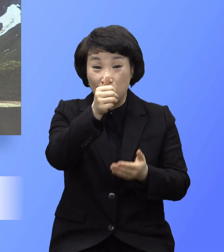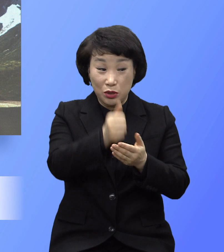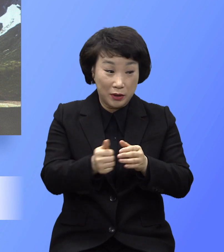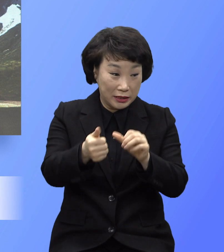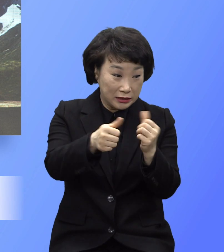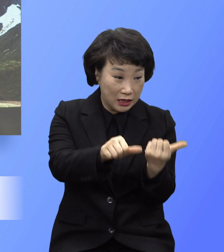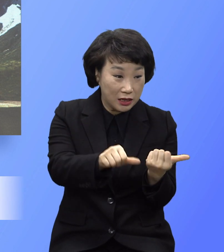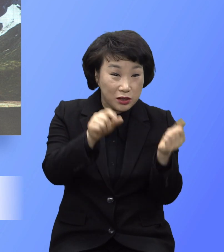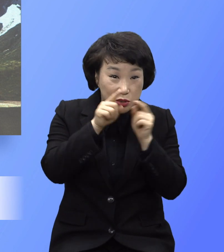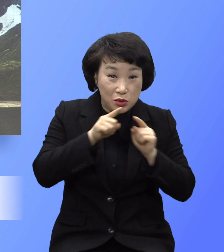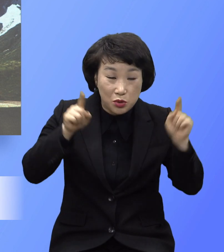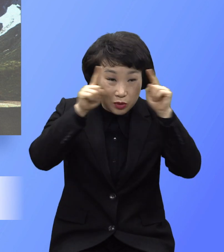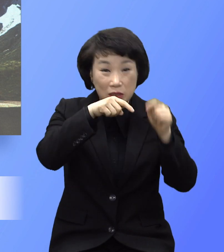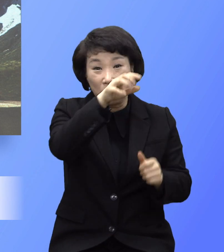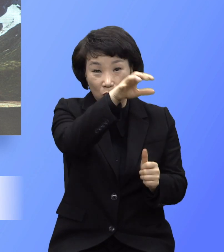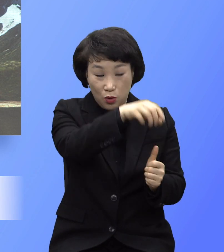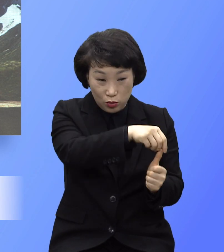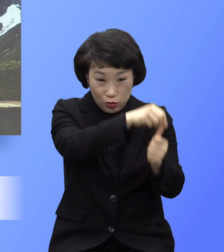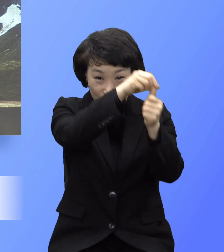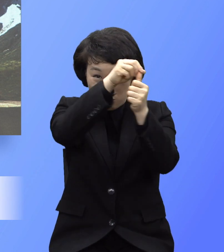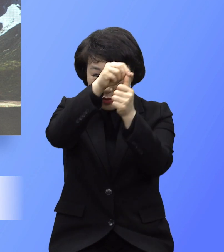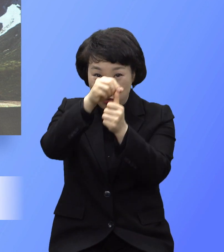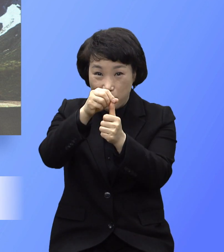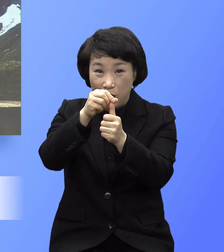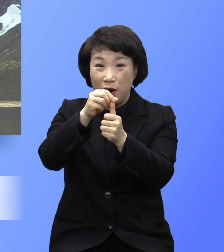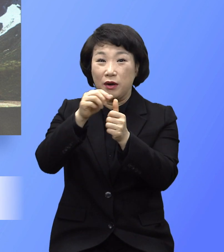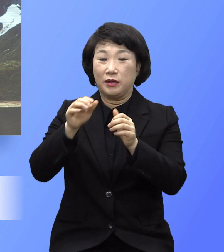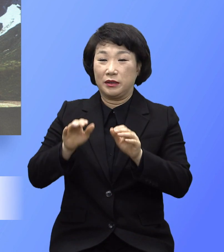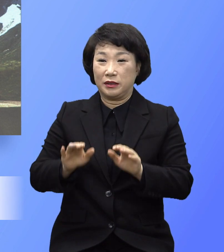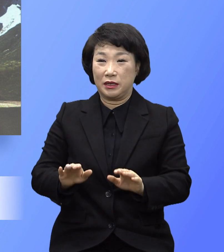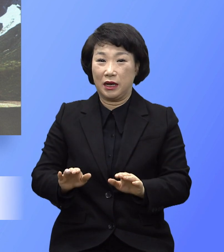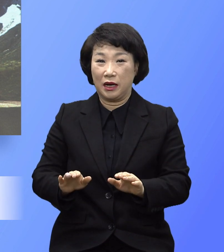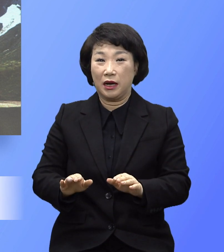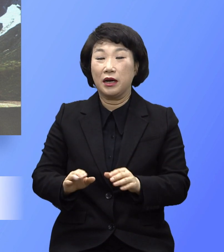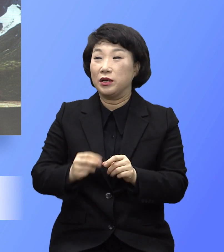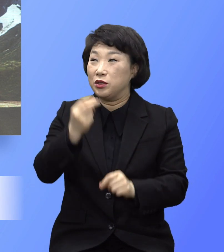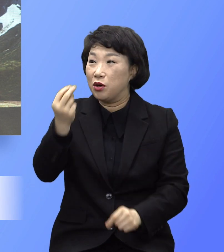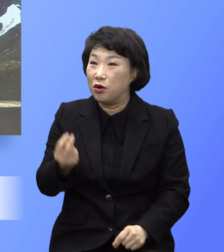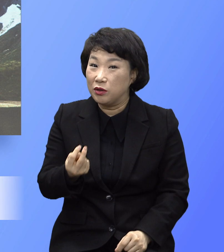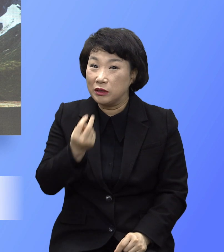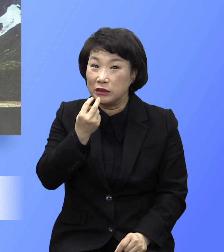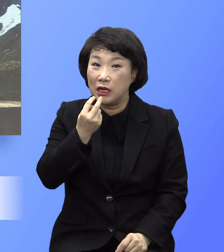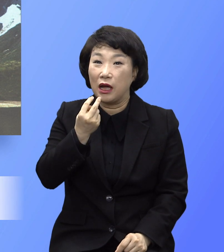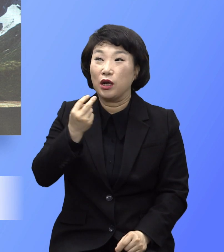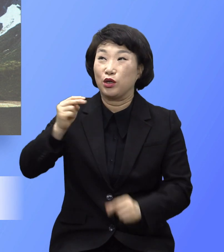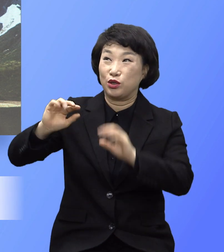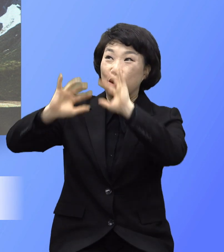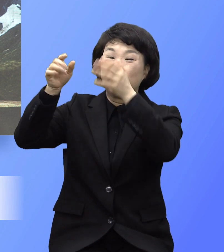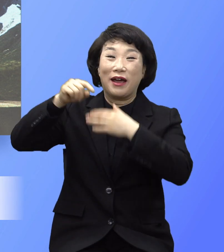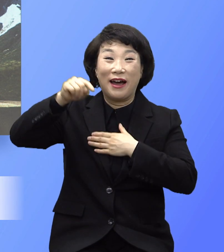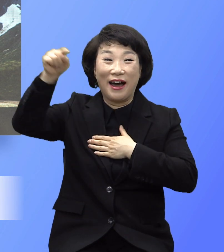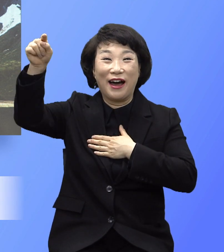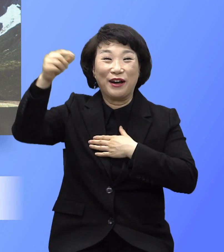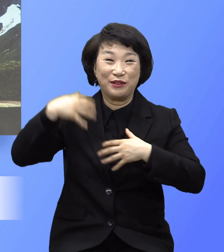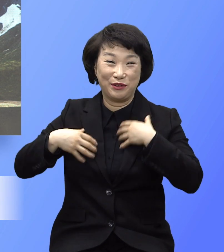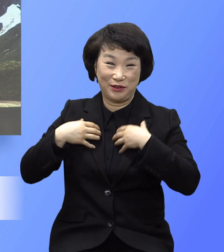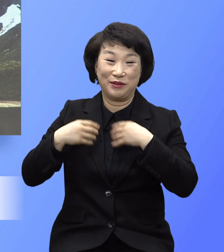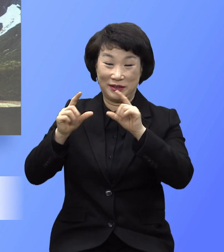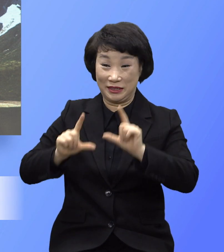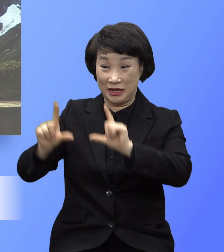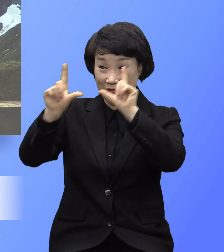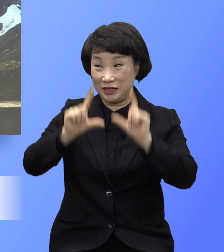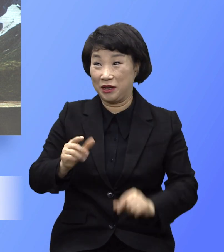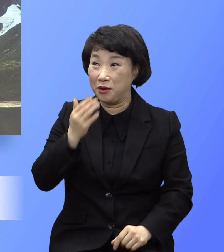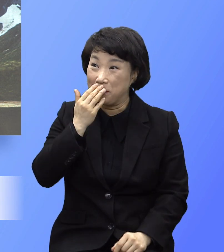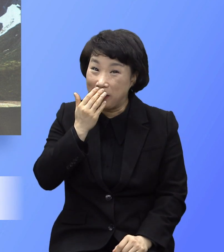죄와 사망과 지옥에서 구원받아서 영생을 천국에서 누릴 수 있도록